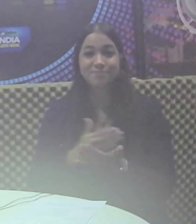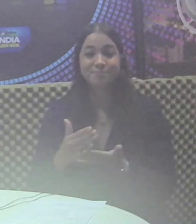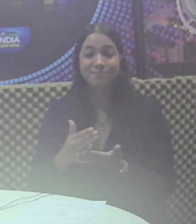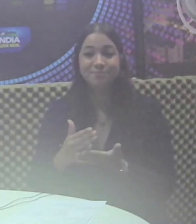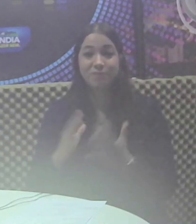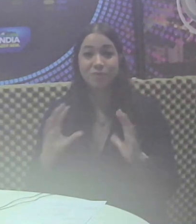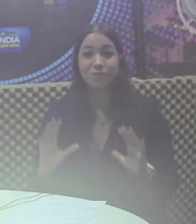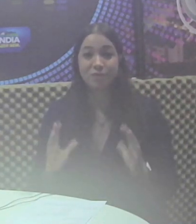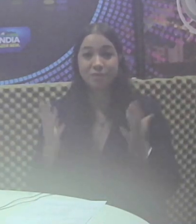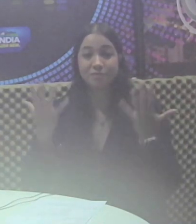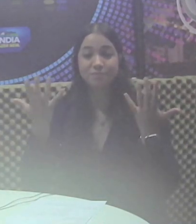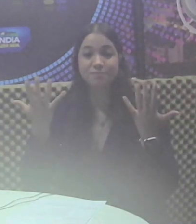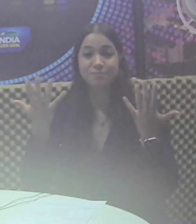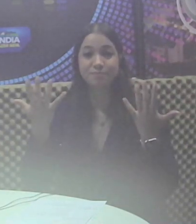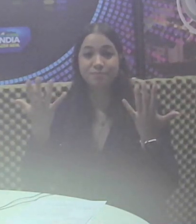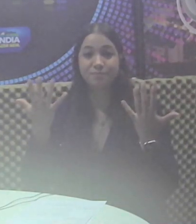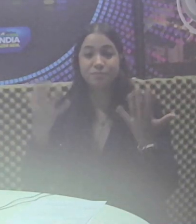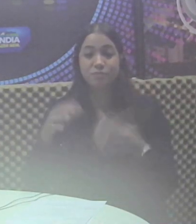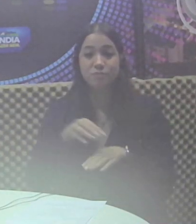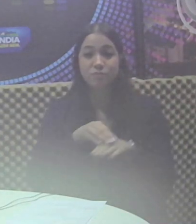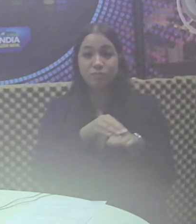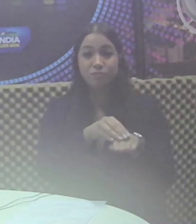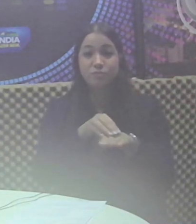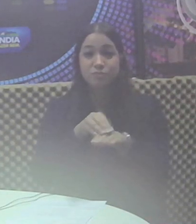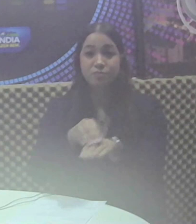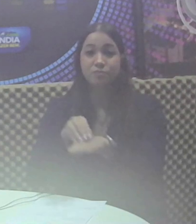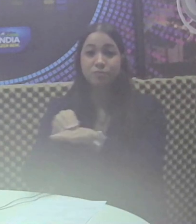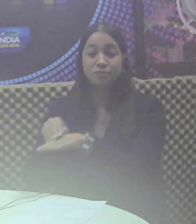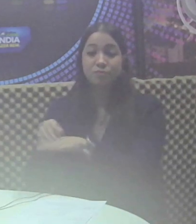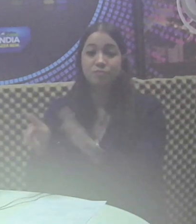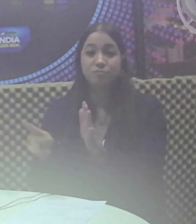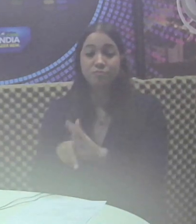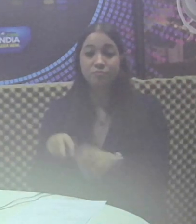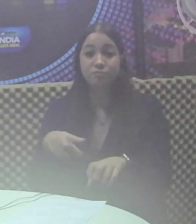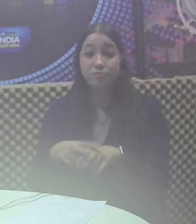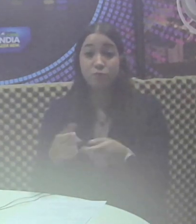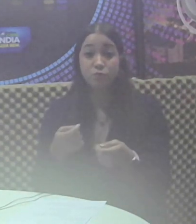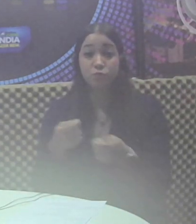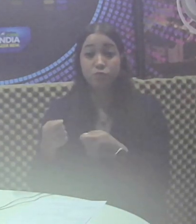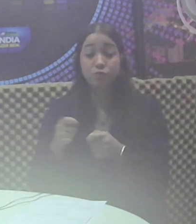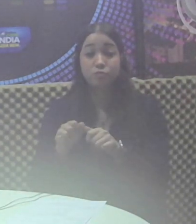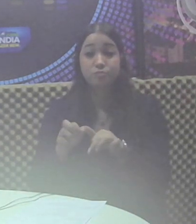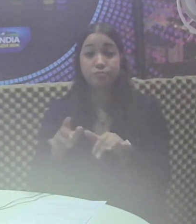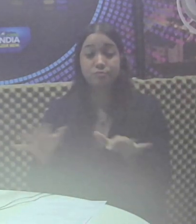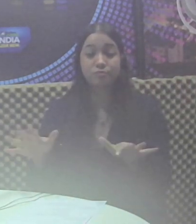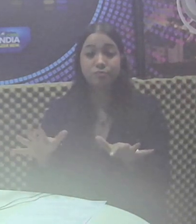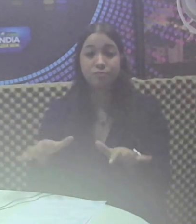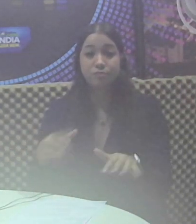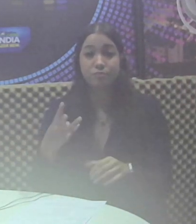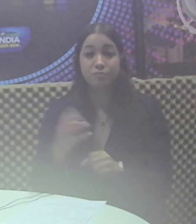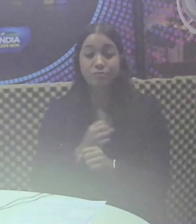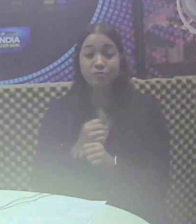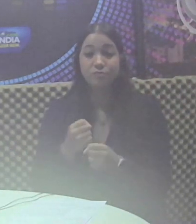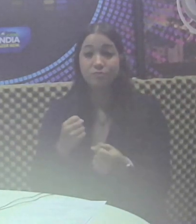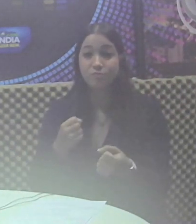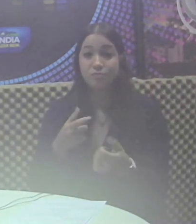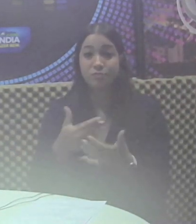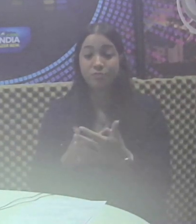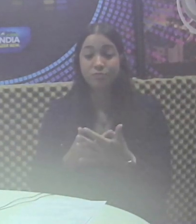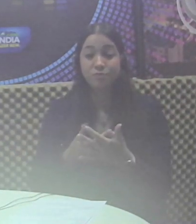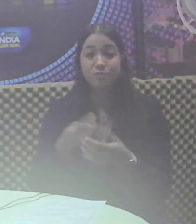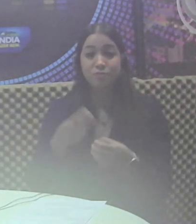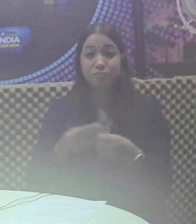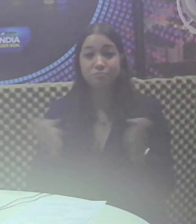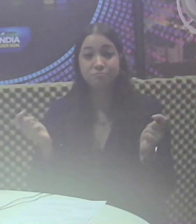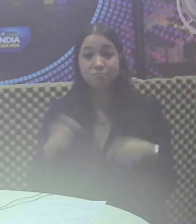um mutirão, o ciclo itinerário de castrações para o controle populacional. Nos últimos 3 anos, o município garantiu a